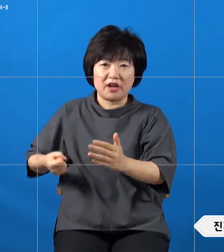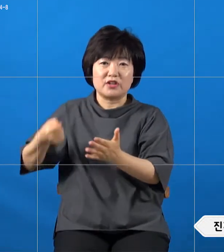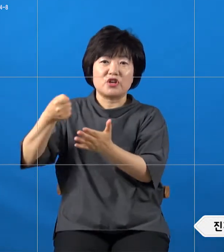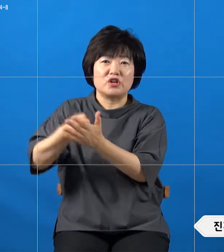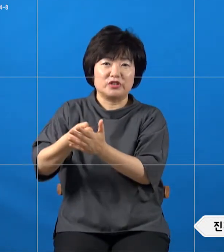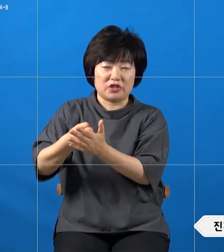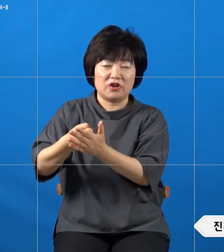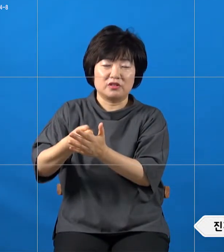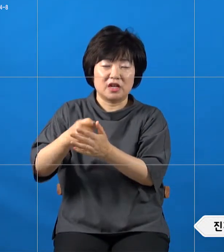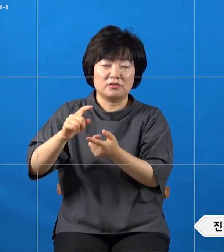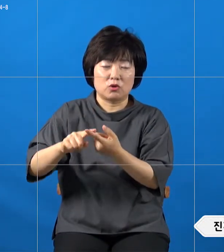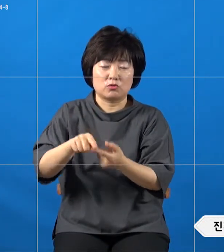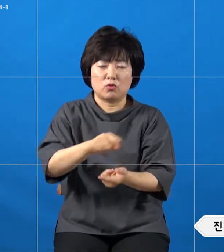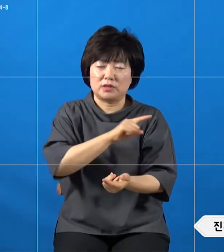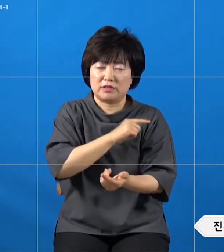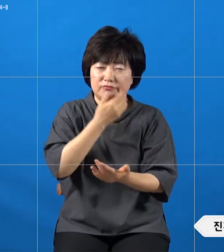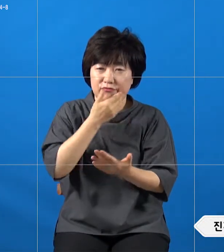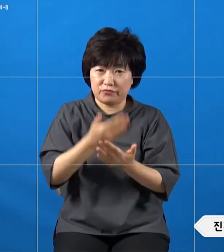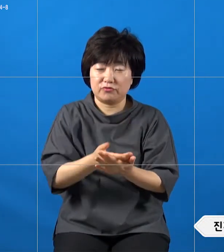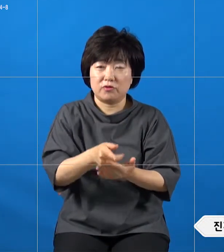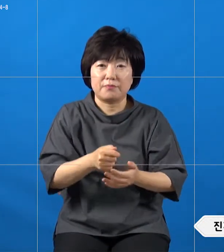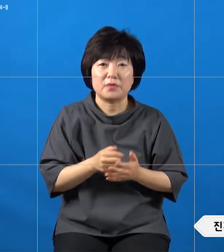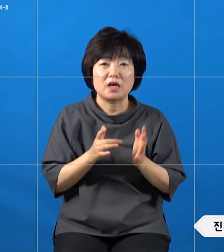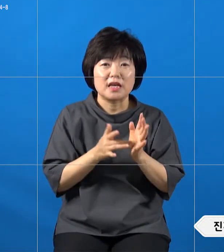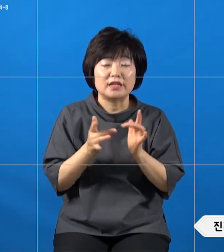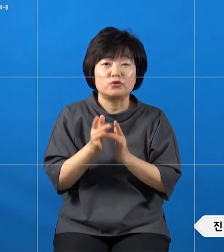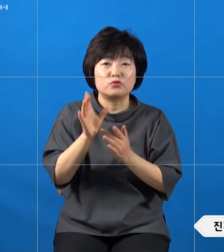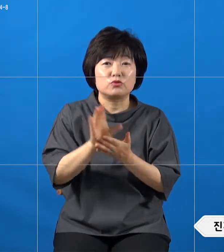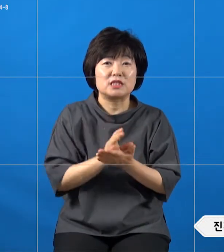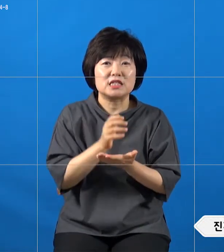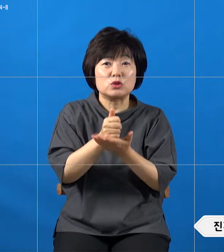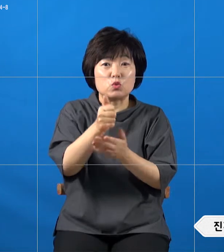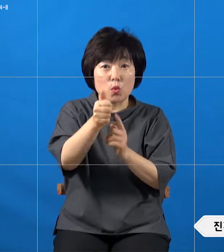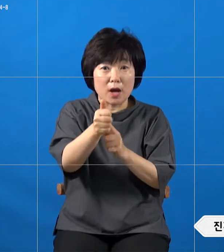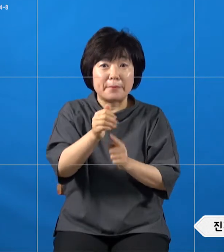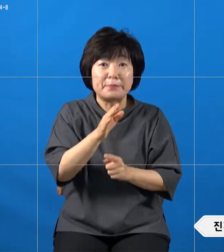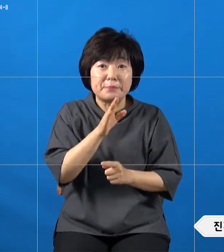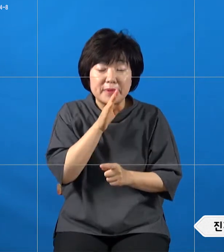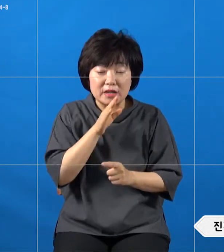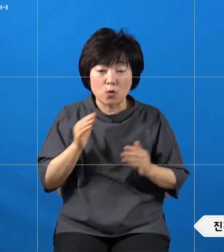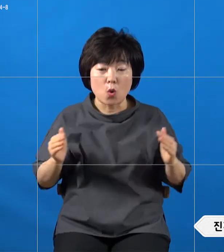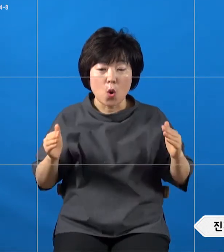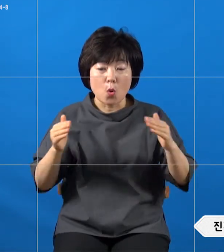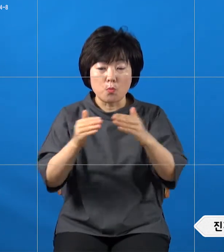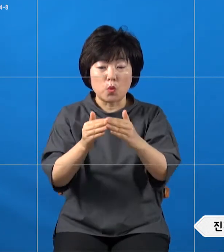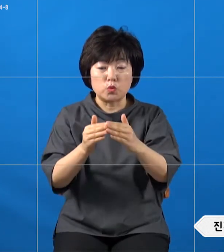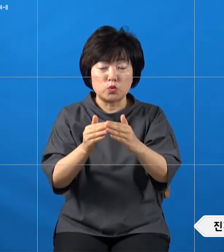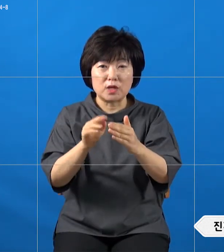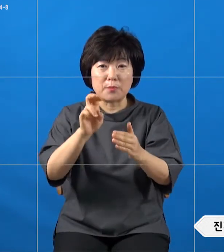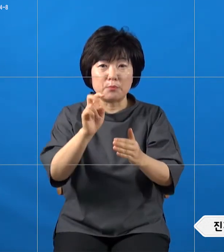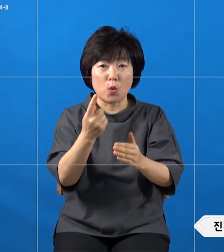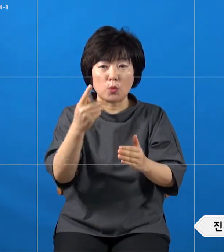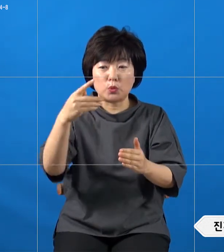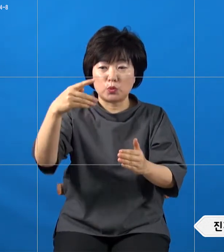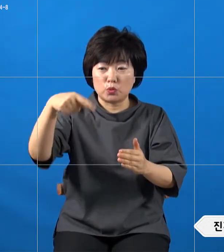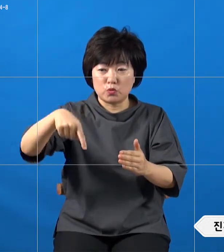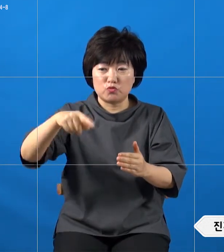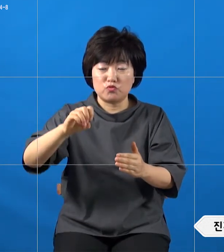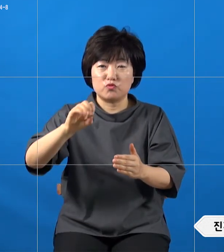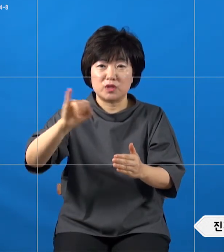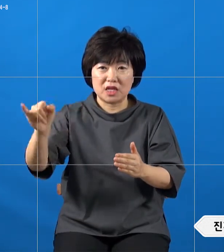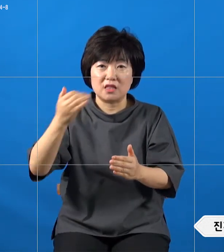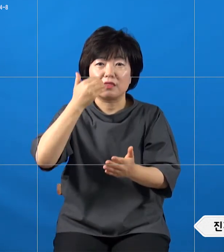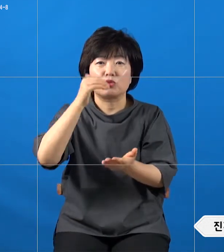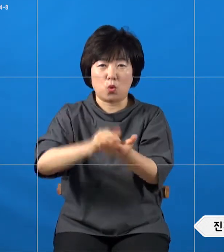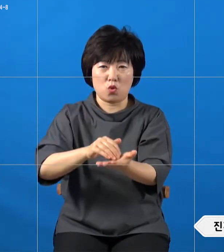돌의 모습입니다. 성경은 예수 그리스도가 그렇게 모퉁이 돌이셨다, 코너스톤이다